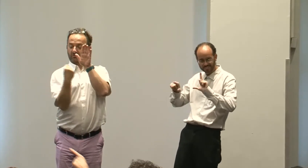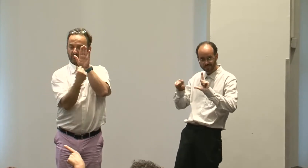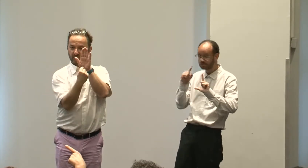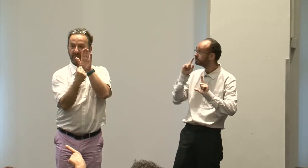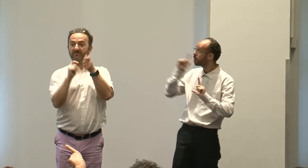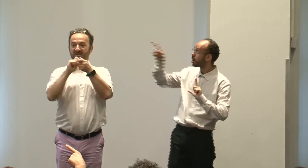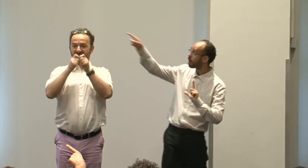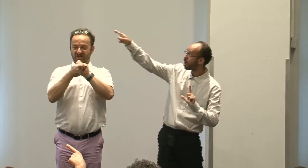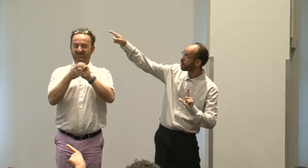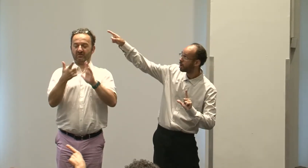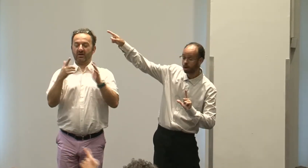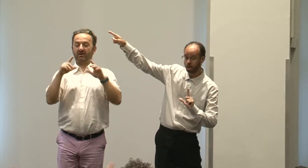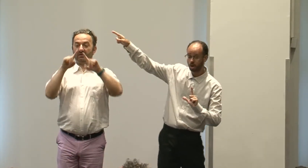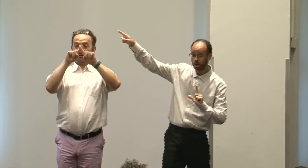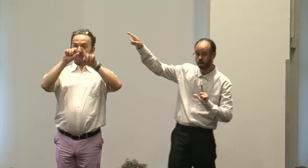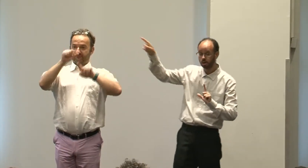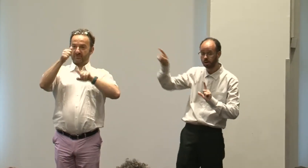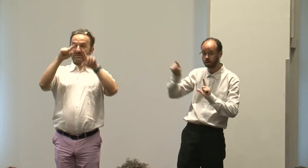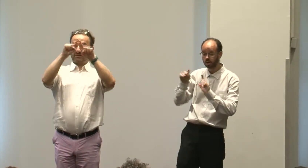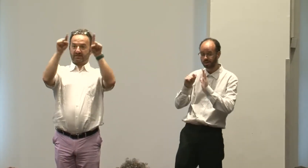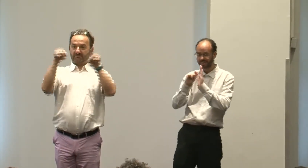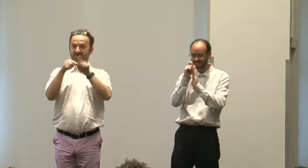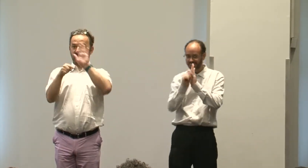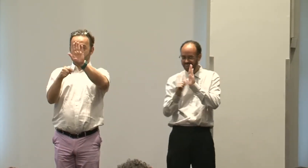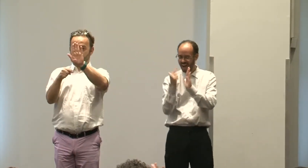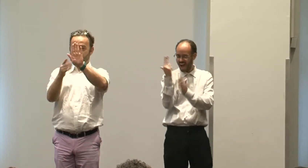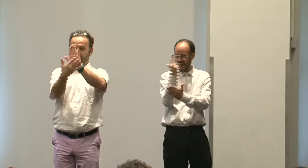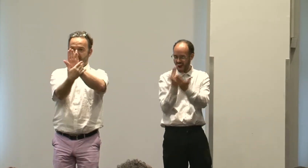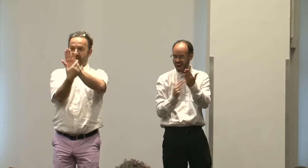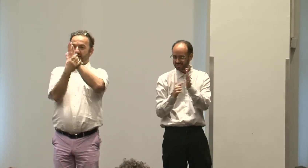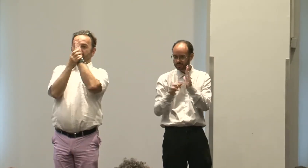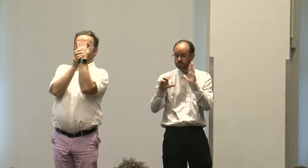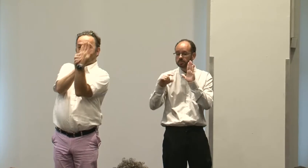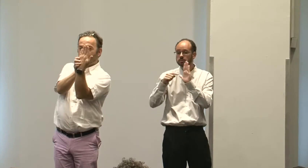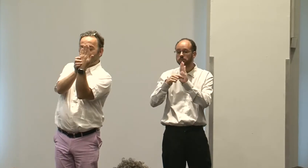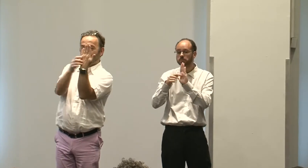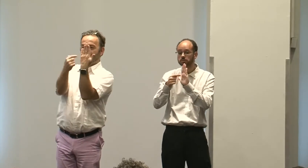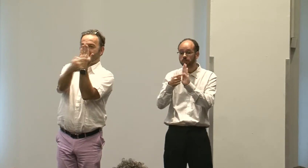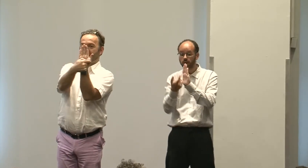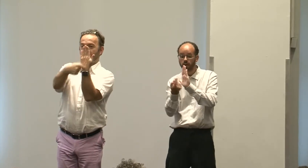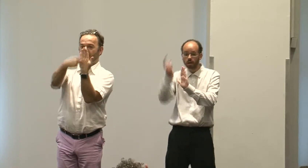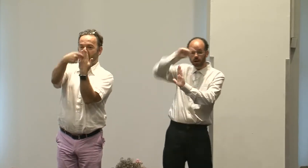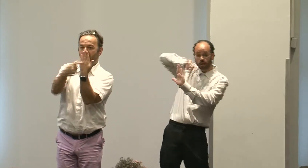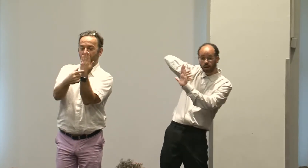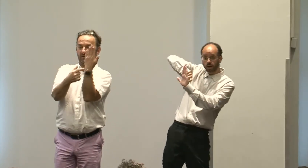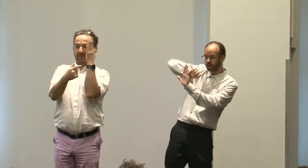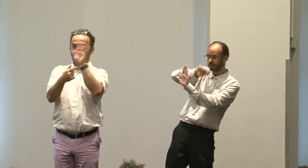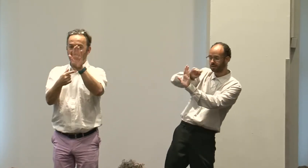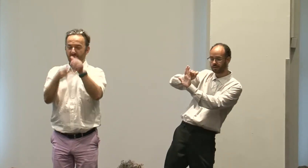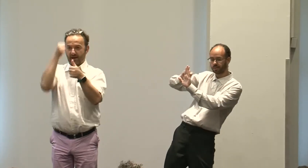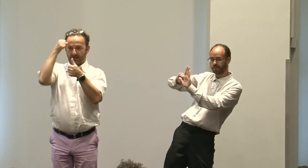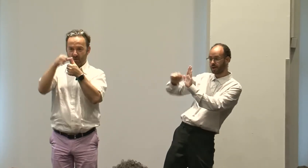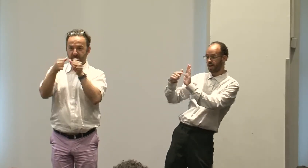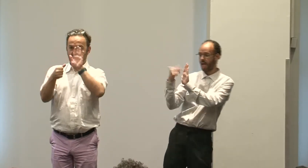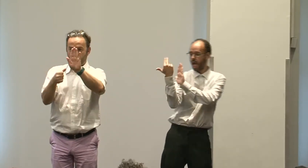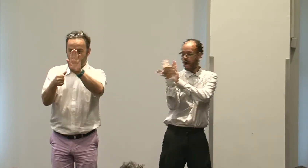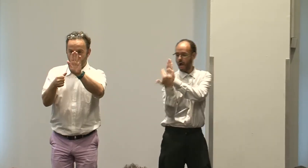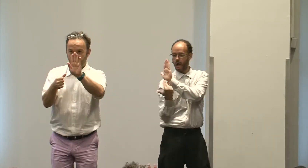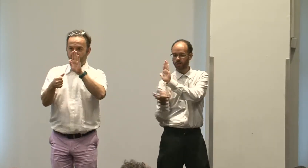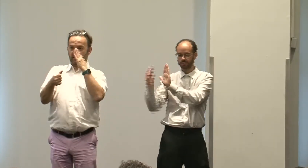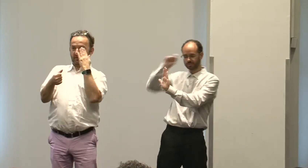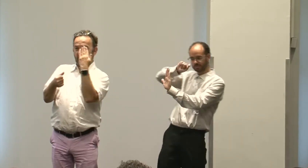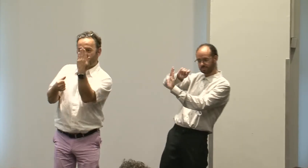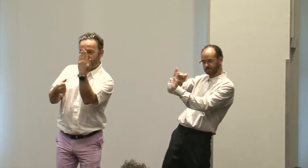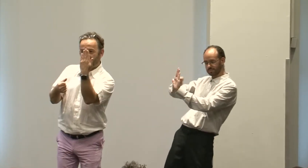Então, a minha mãe, mostrando esse quadro, por exemplo, que é uma obra de arte, um desenho, e do